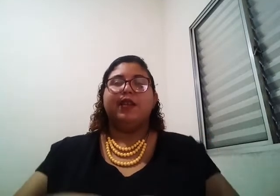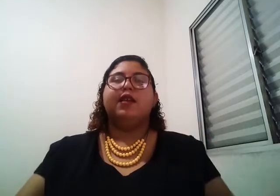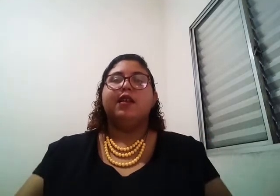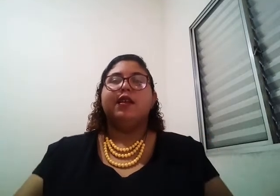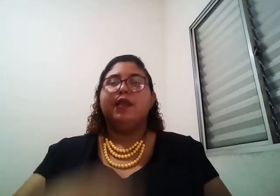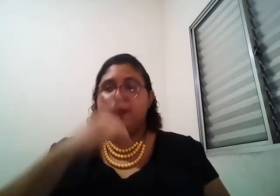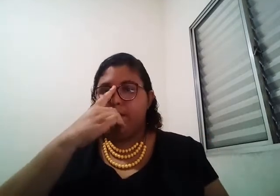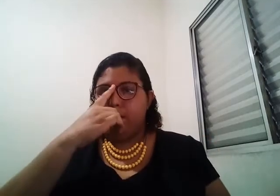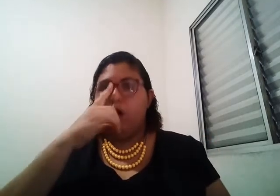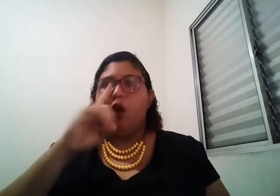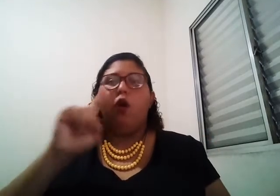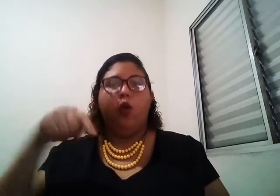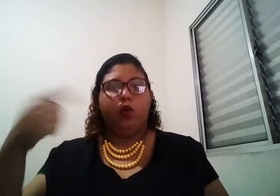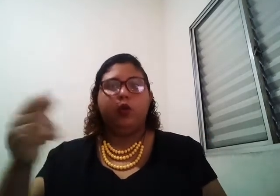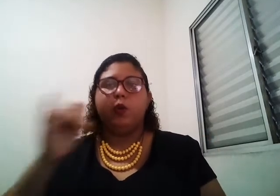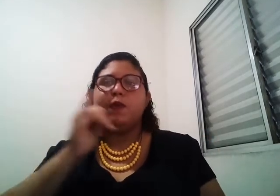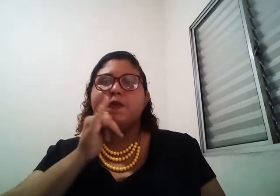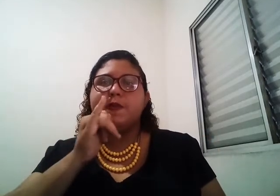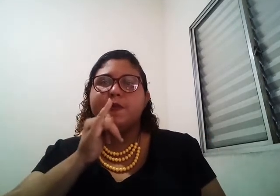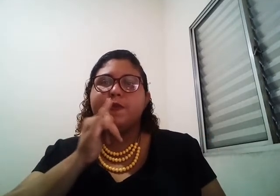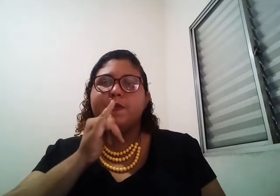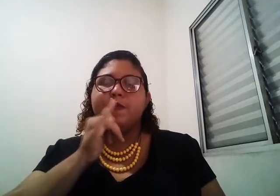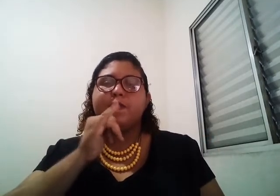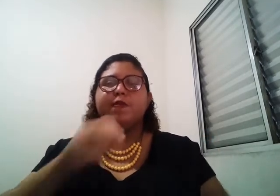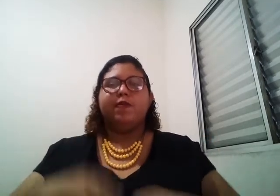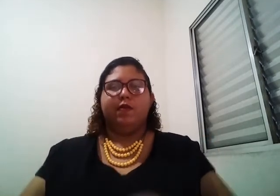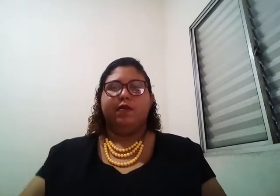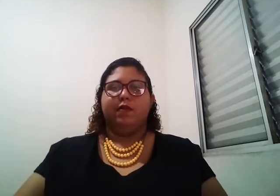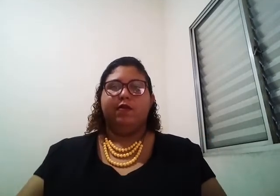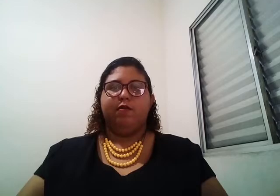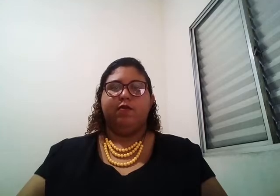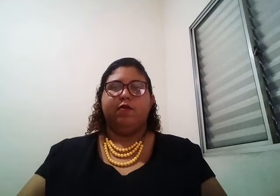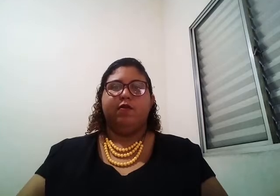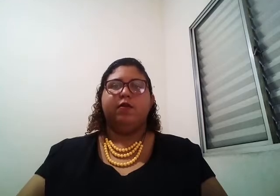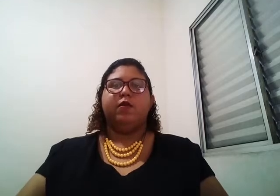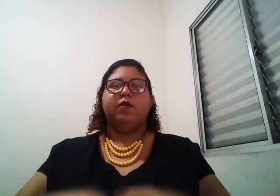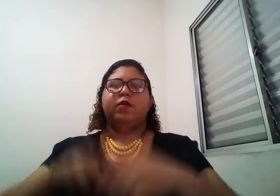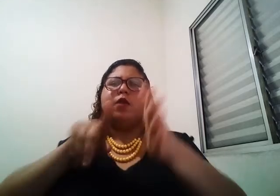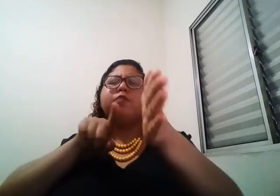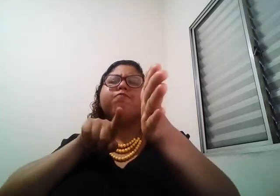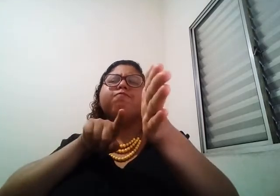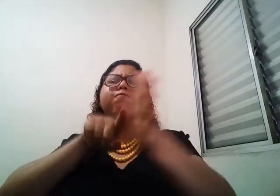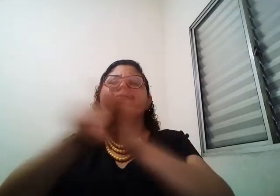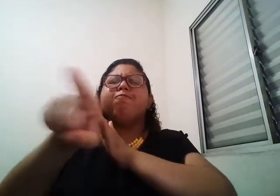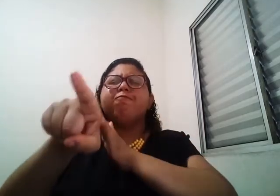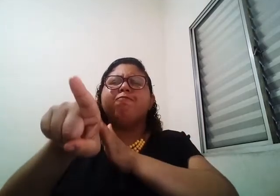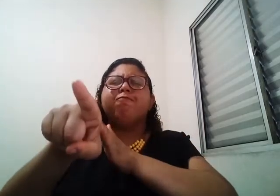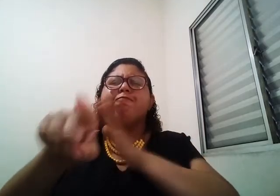Vamos usar aqui a palavra perguntar. O sinal perguntar.